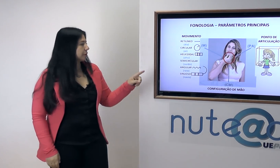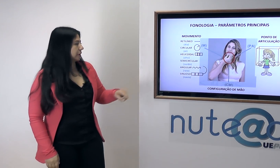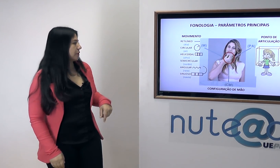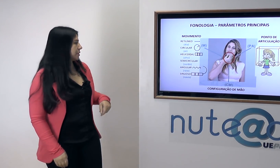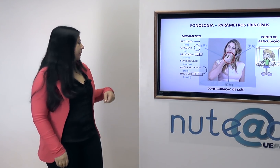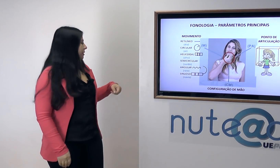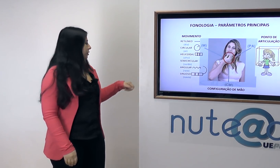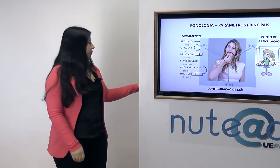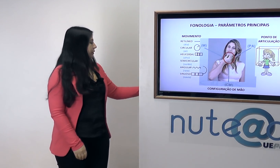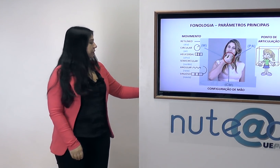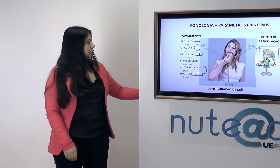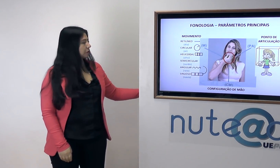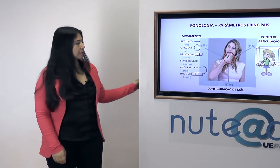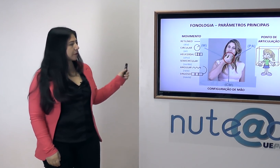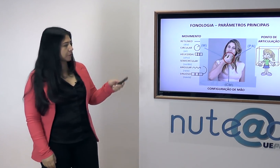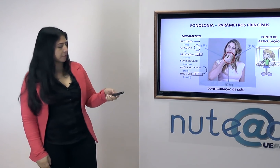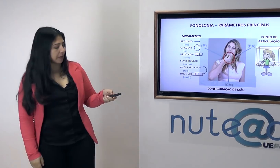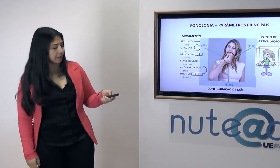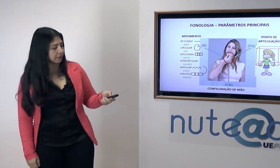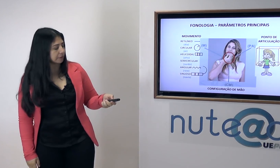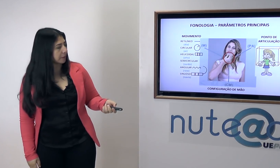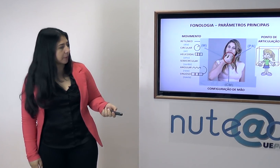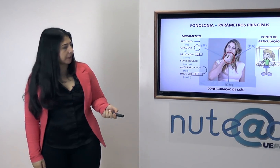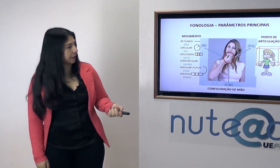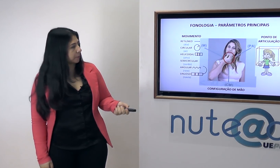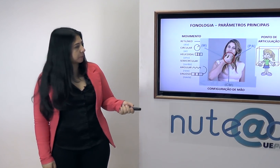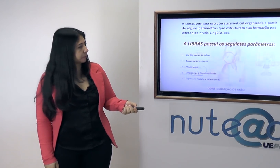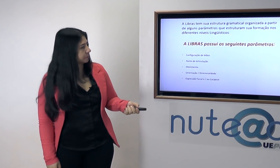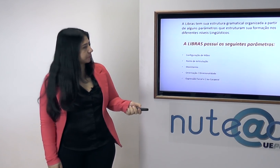Outra coisa bastante importante que nós temos para trabalhar